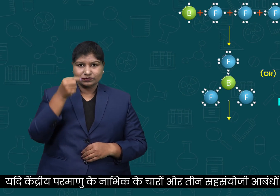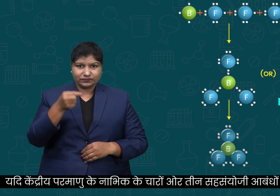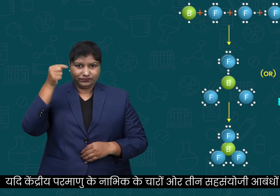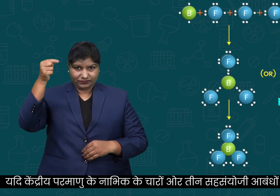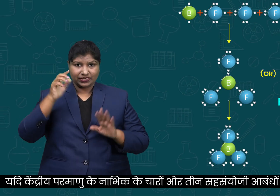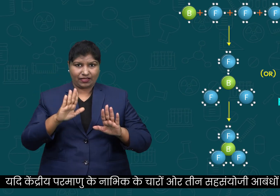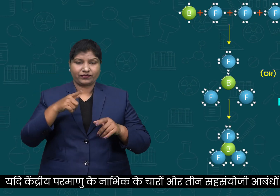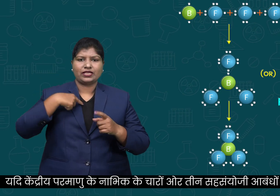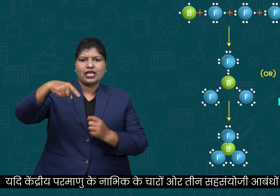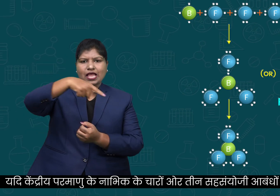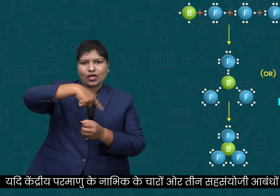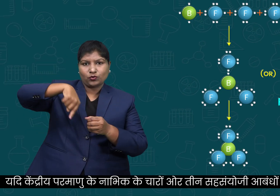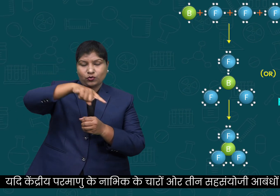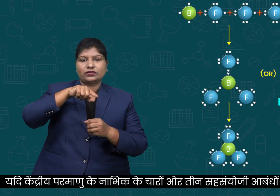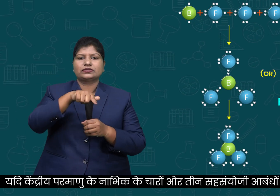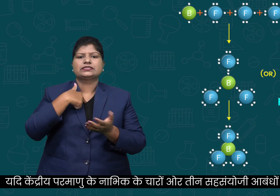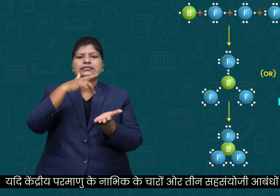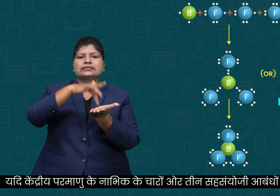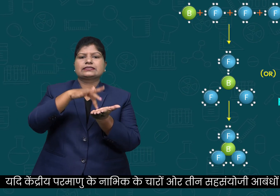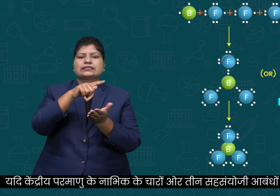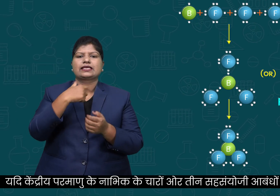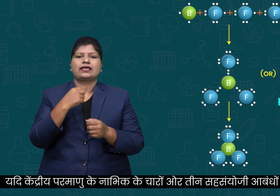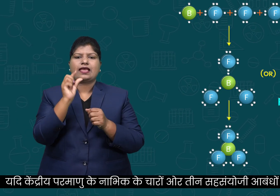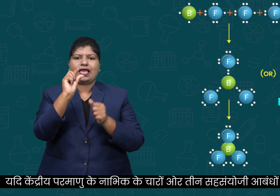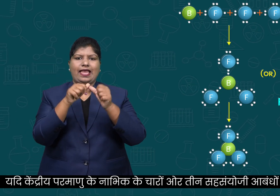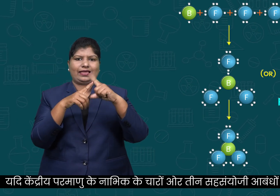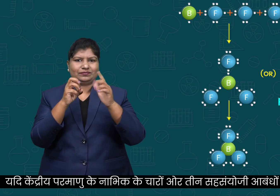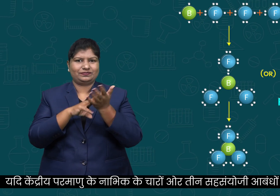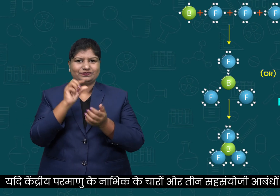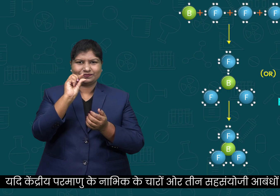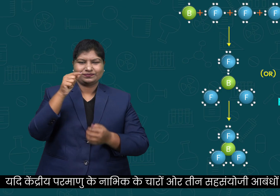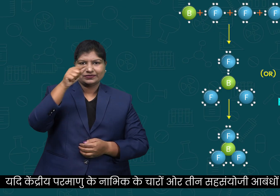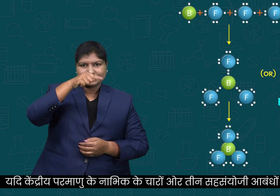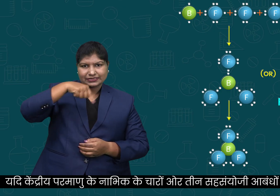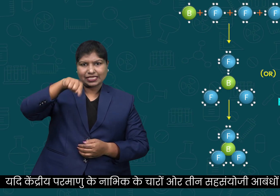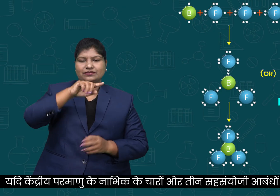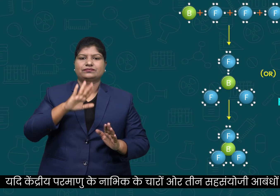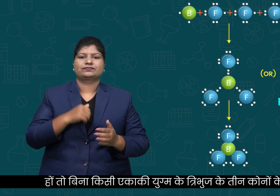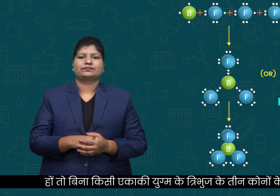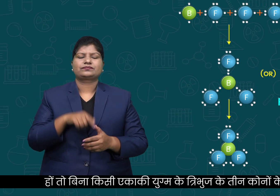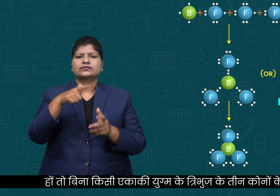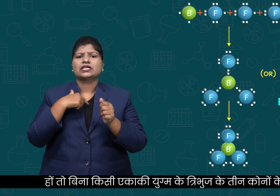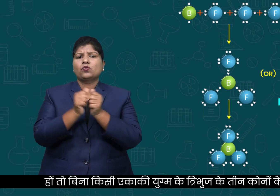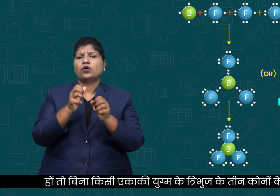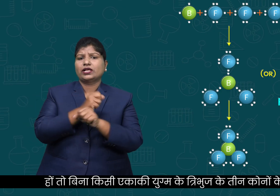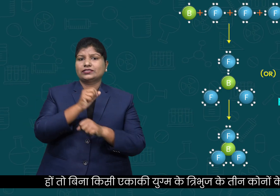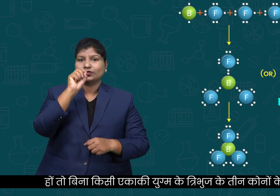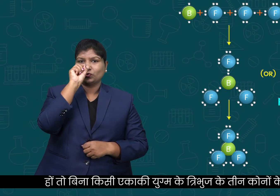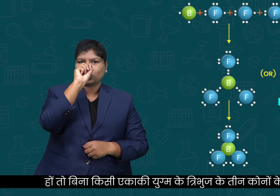3 सहसंयोजी आबंधों में 3 आबंध युग्म है, तो बिना किसी